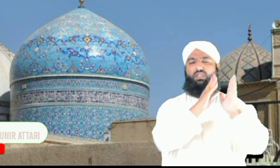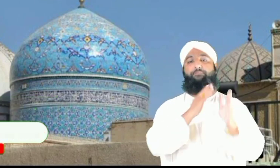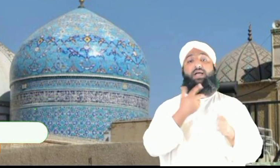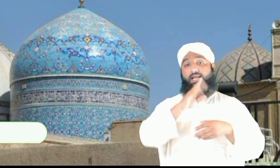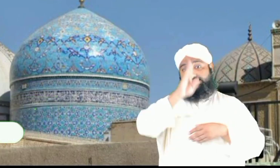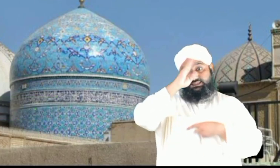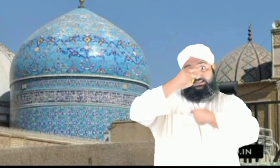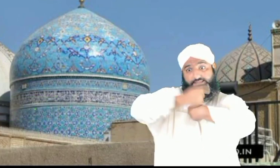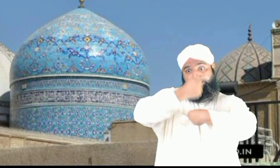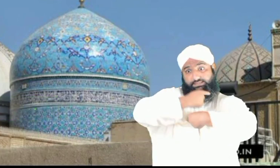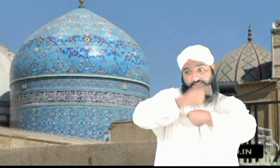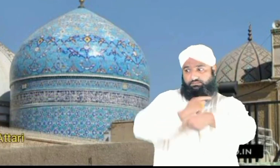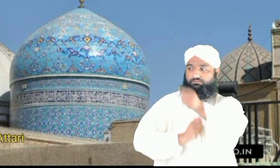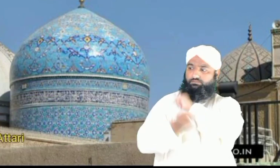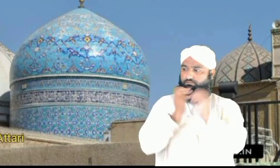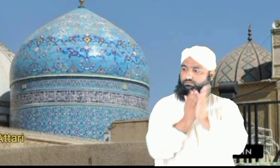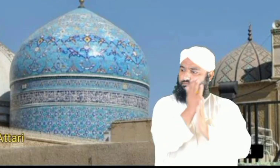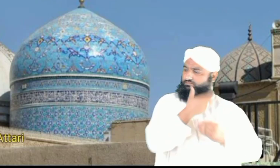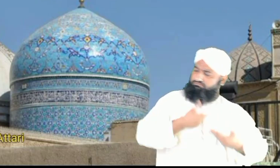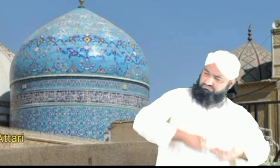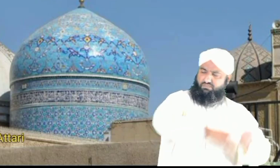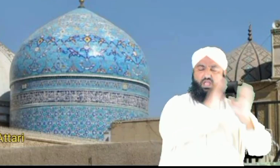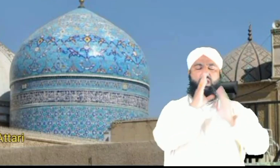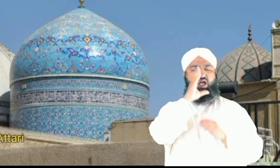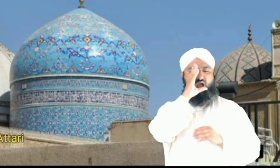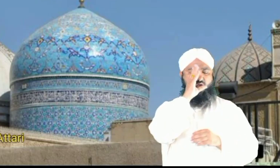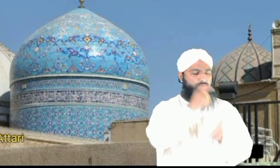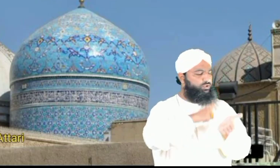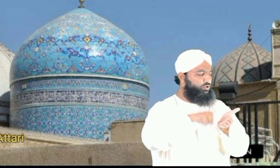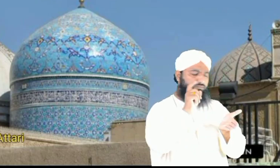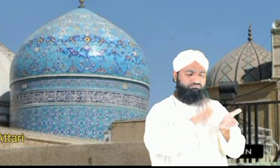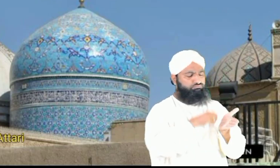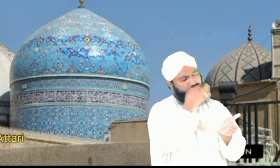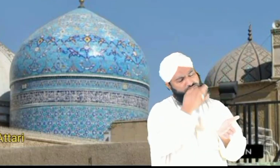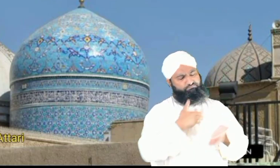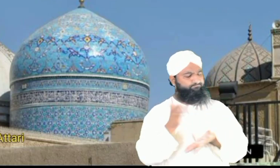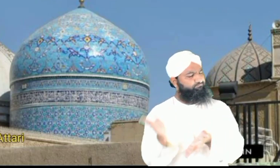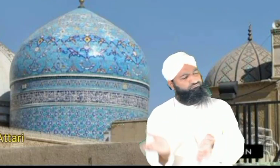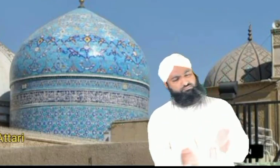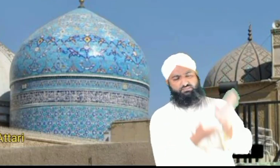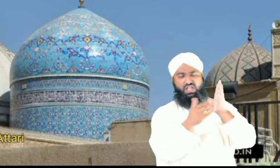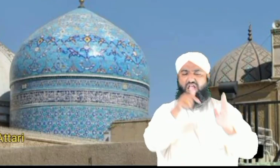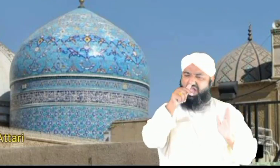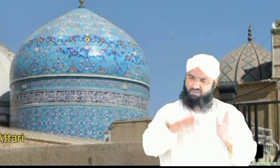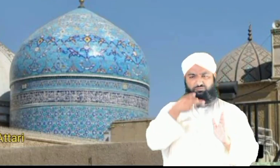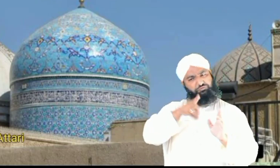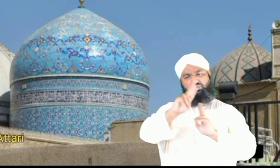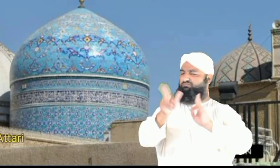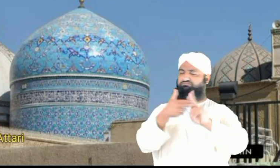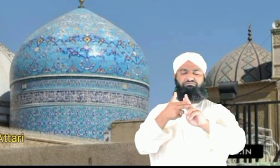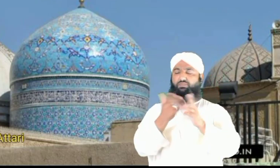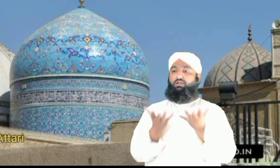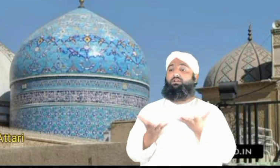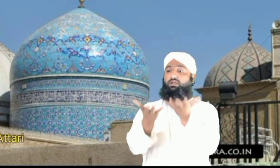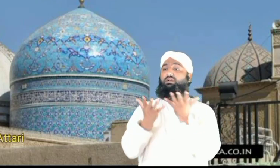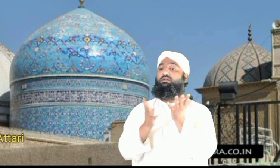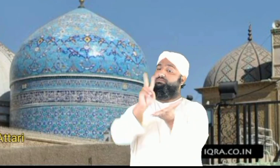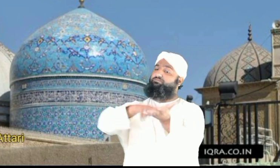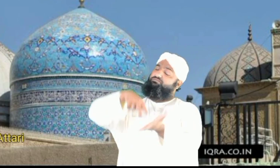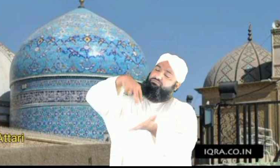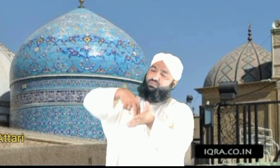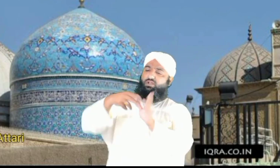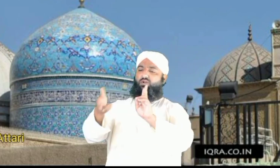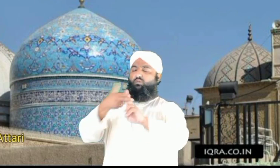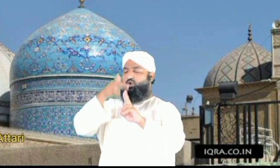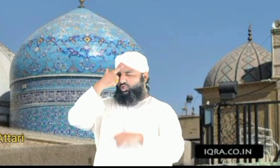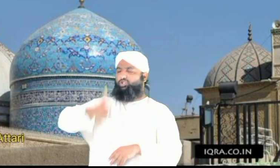کرنا چاہتا ہوں۔ ماں نے اجازت دے دی اور کہا کہ بیٹا اب میدان محشر میں ملاقات ہوگی، کیونکہ سفر جیلان سے